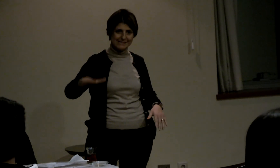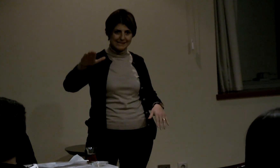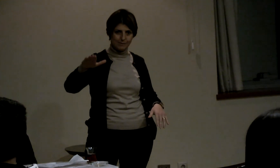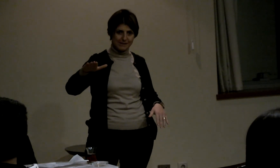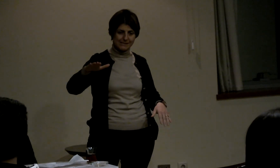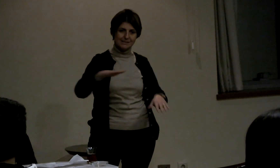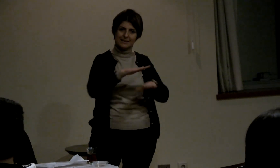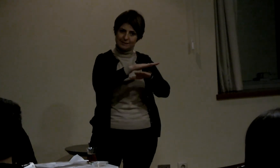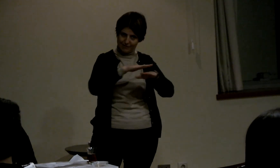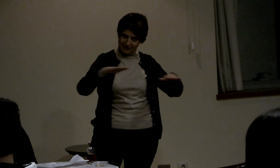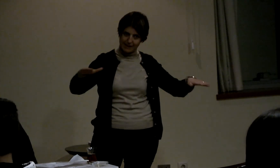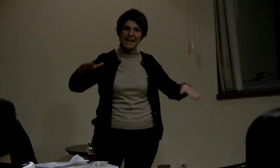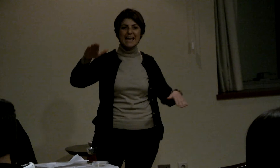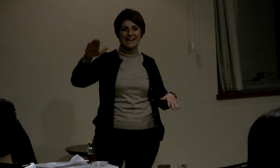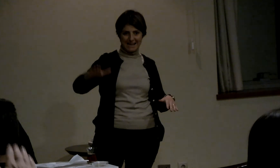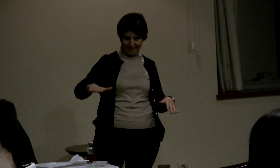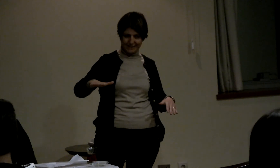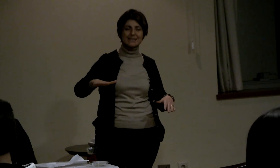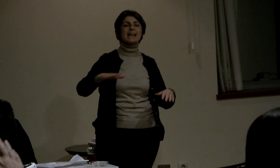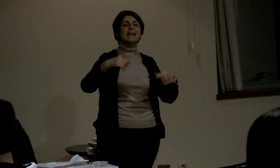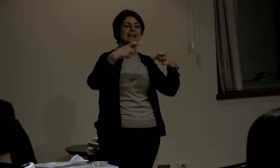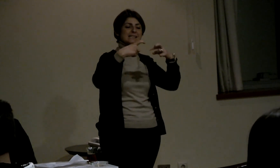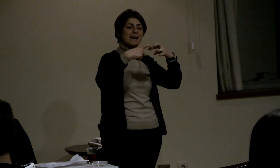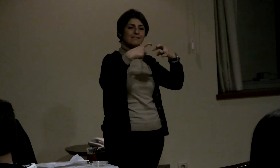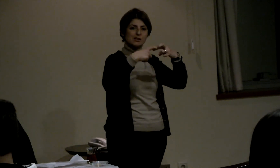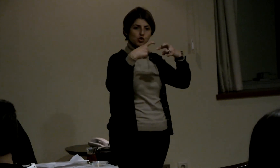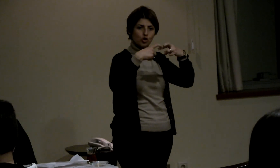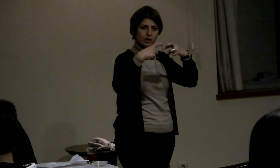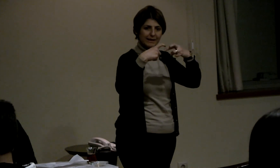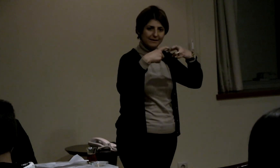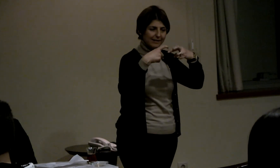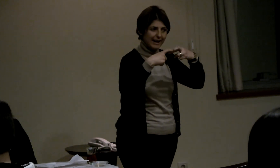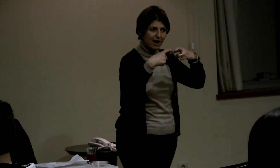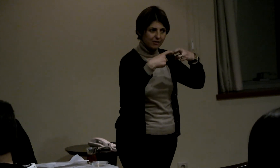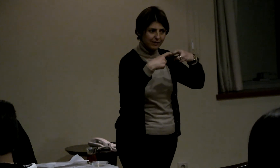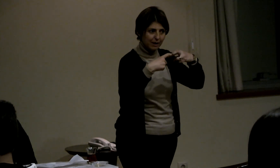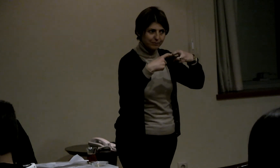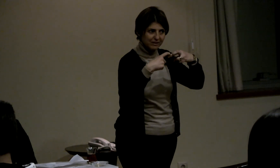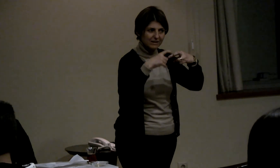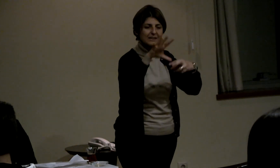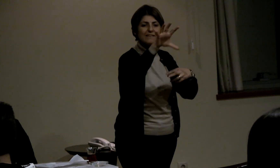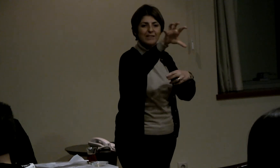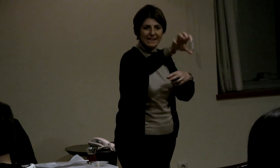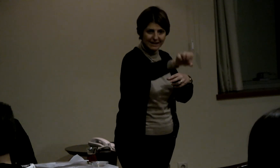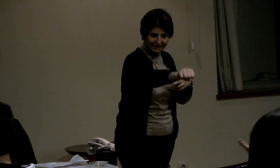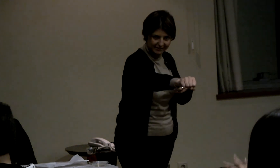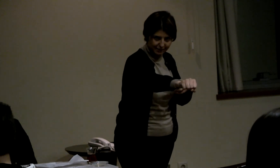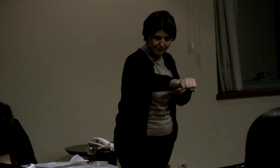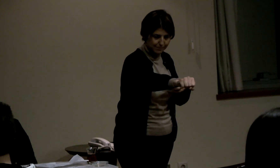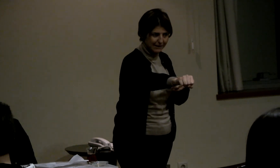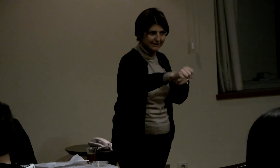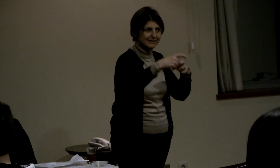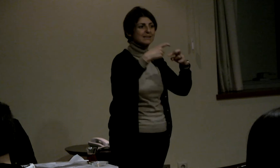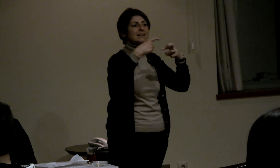zile bastık. Evet. Rezervasyonda R harfi yaptık ve Y ayırttığımızı belirttik.